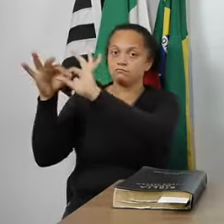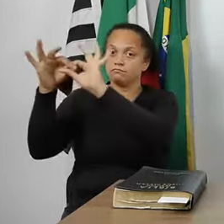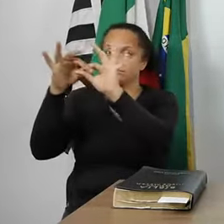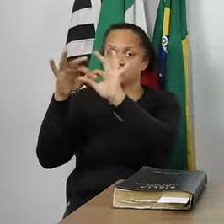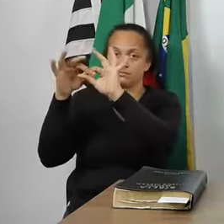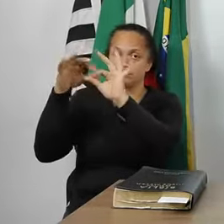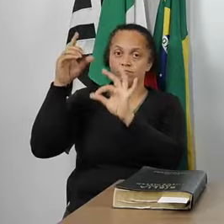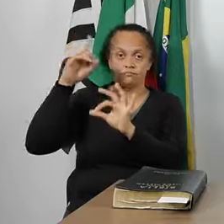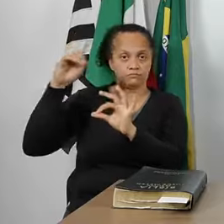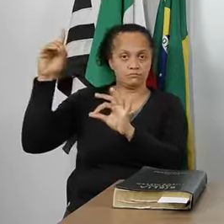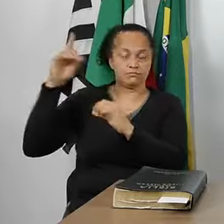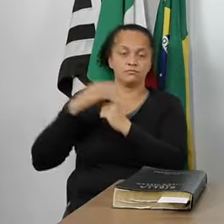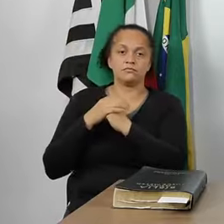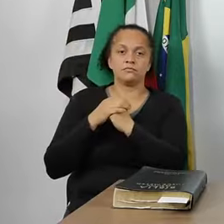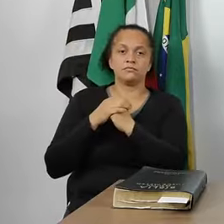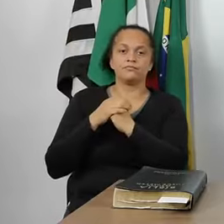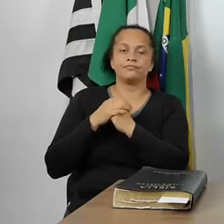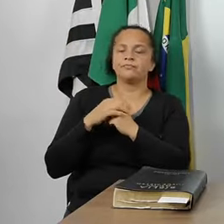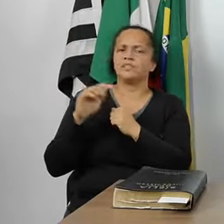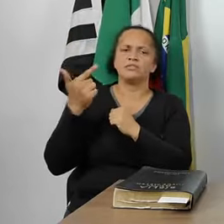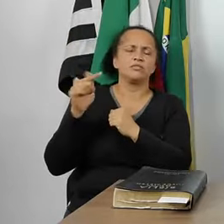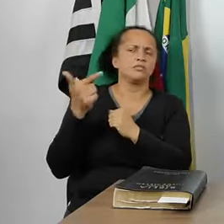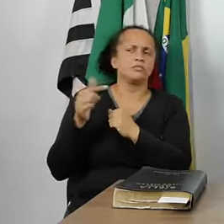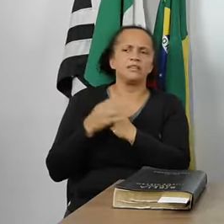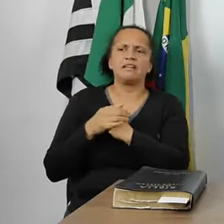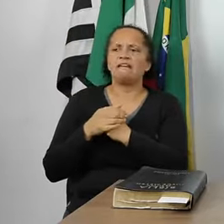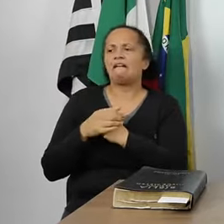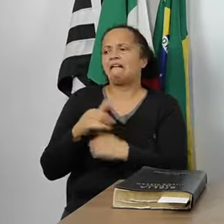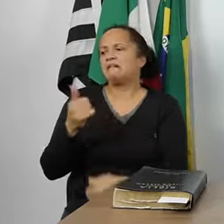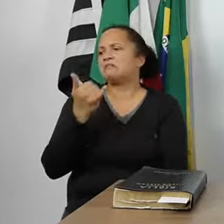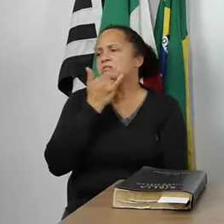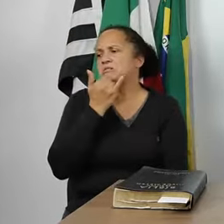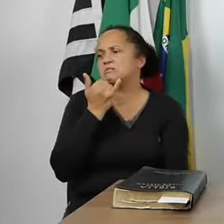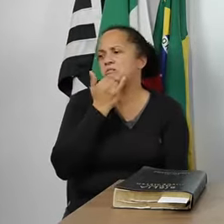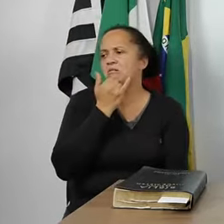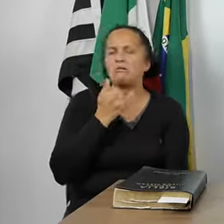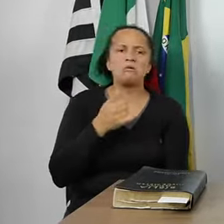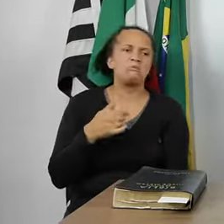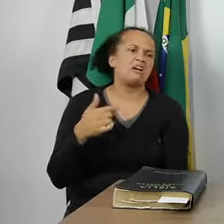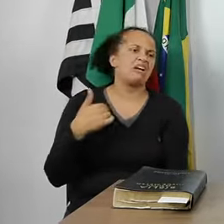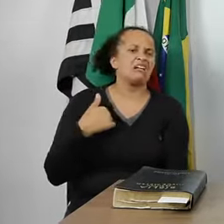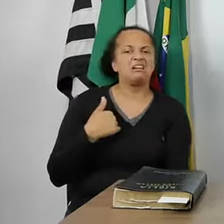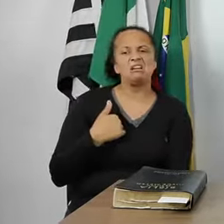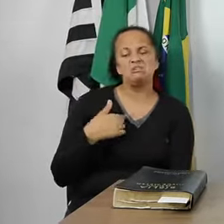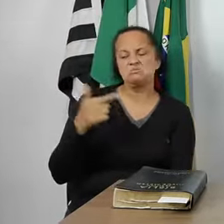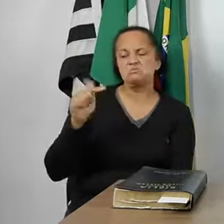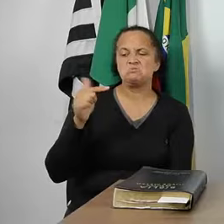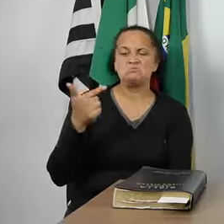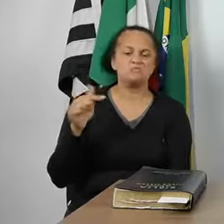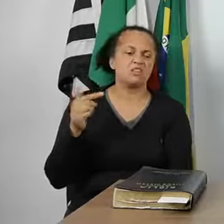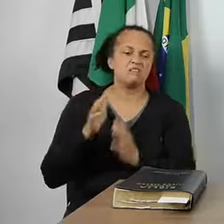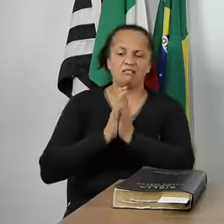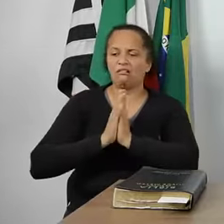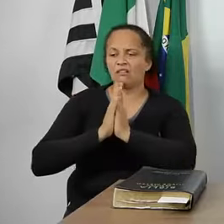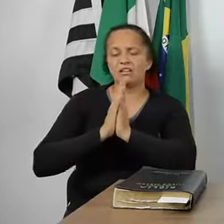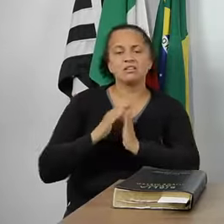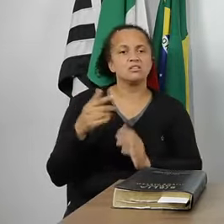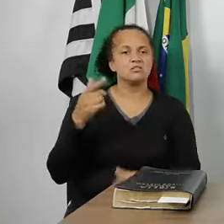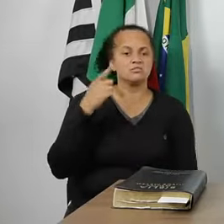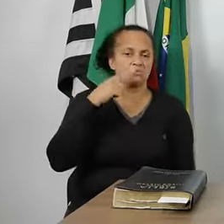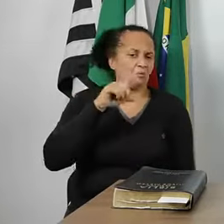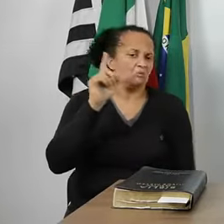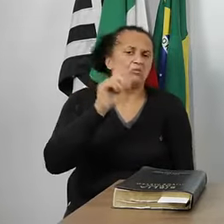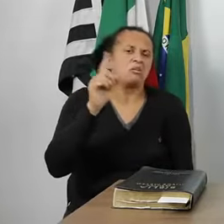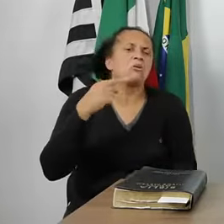Deus. Então, não tem desculpa se você disser, Zenaide, eu não tenho uma vida de oração, eu não consigo orar porque eu não tenho tempo.